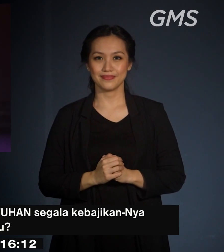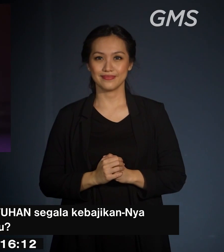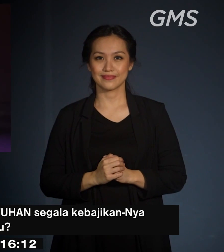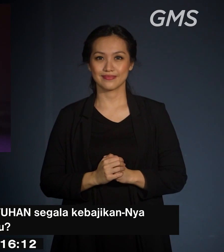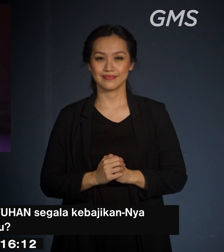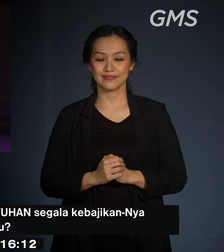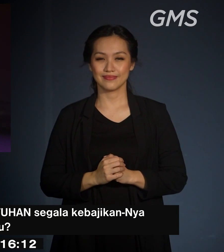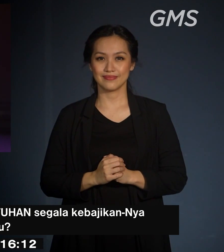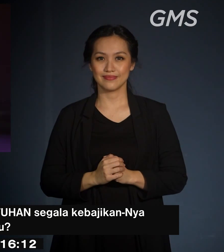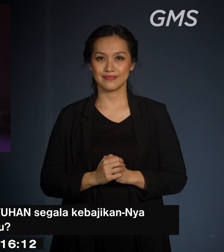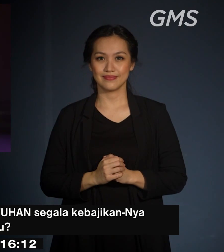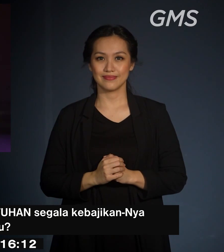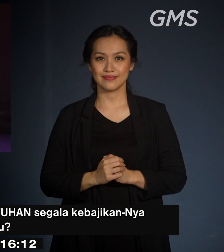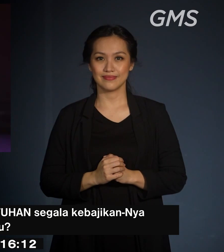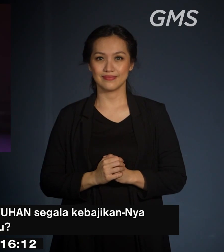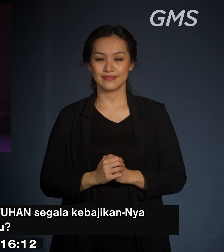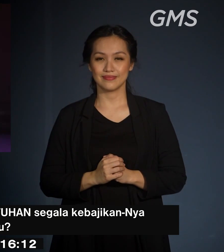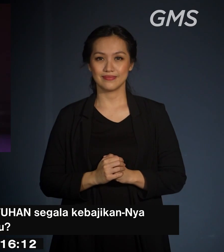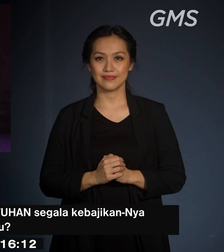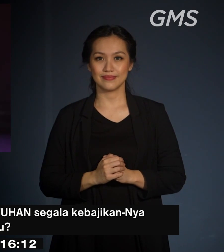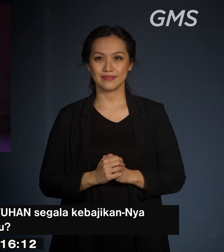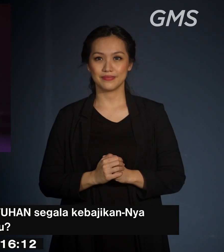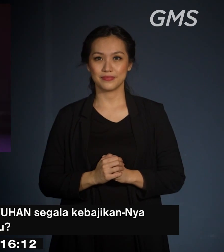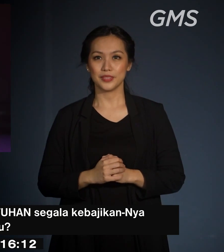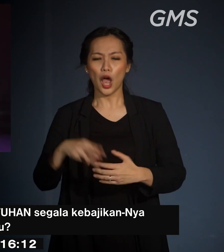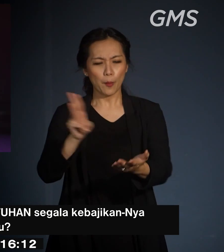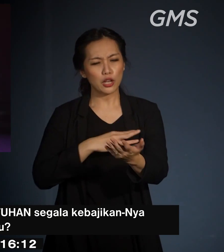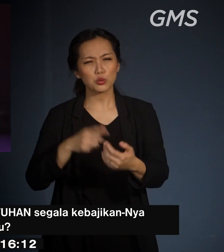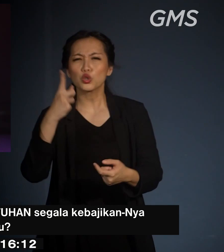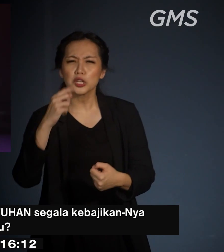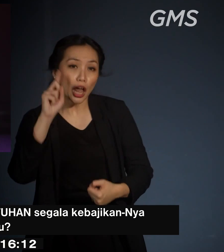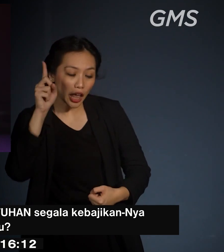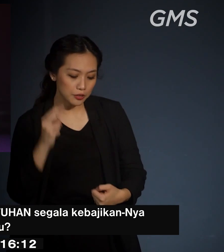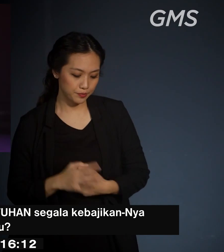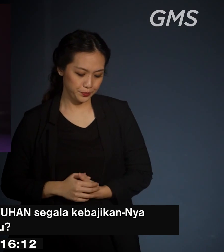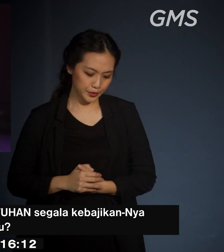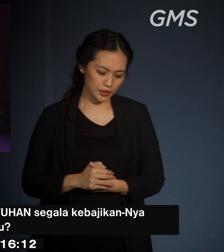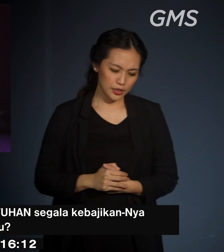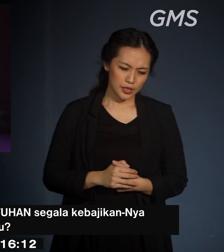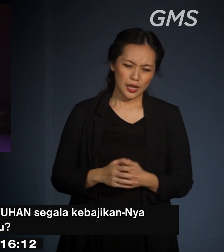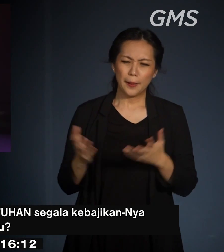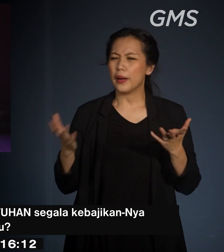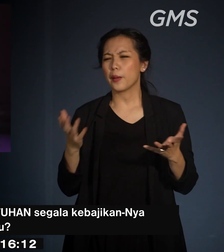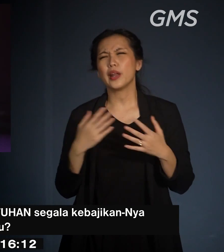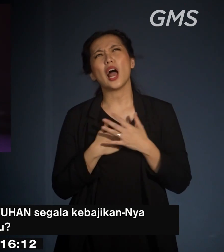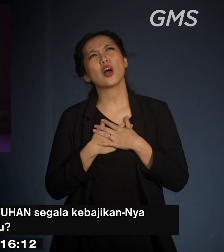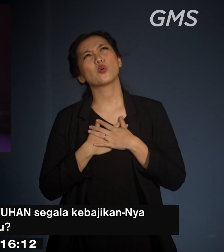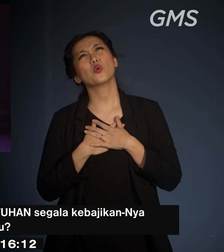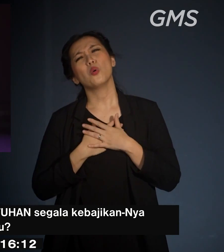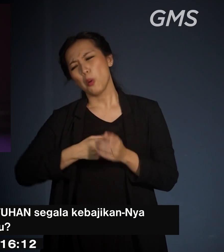ke-12. Pemazmur itu bertanya seperti ini. Bagaimana akan kubalas kepada Tuhan